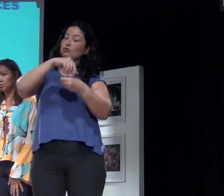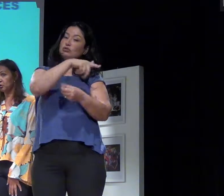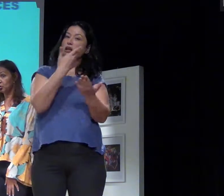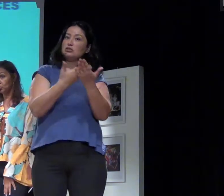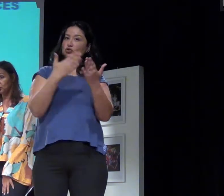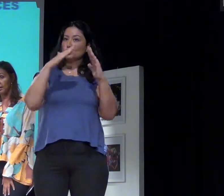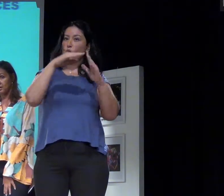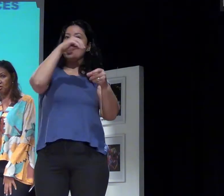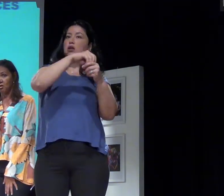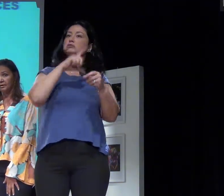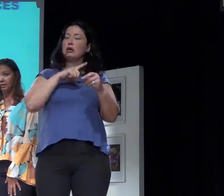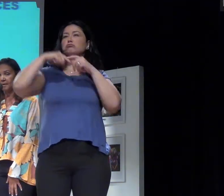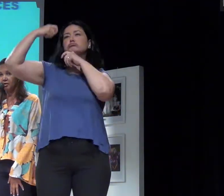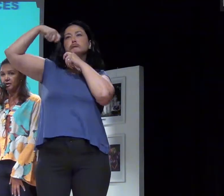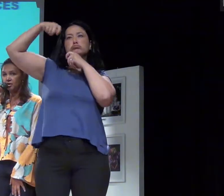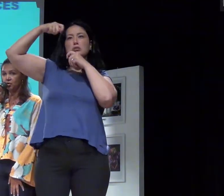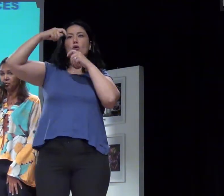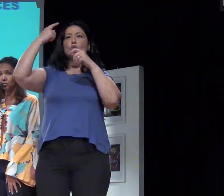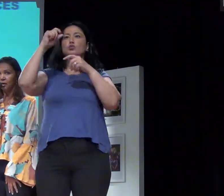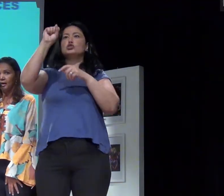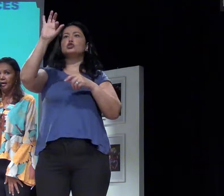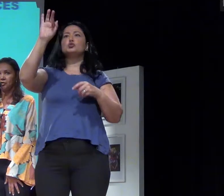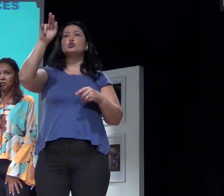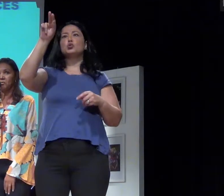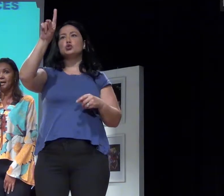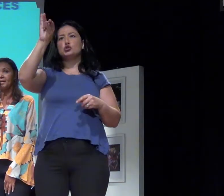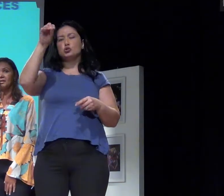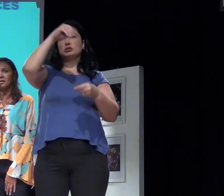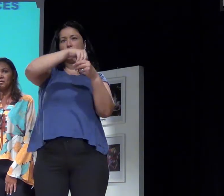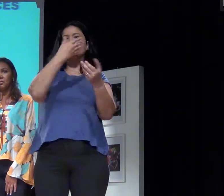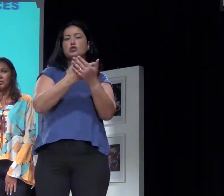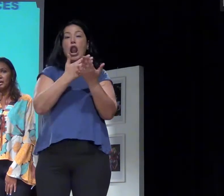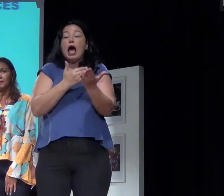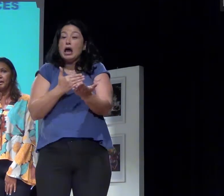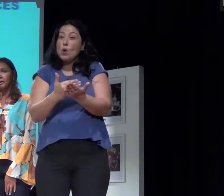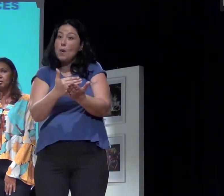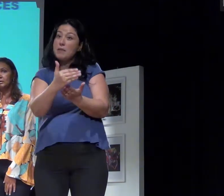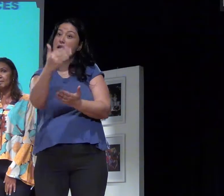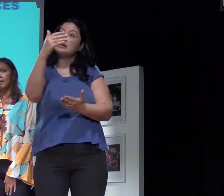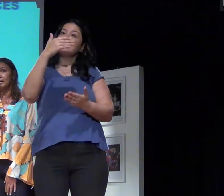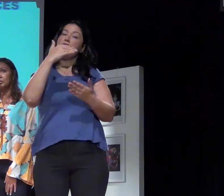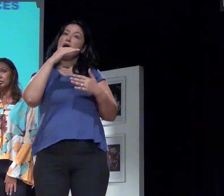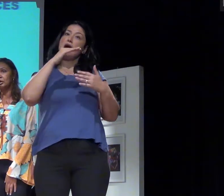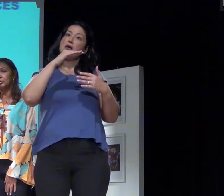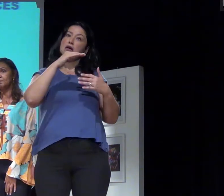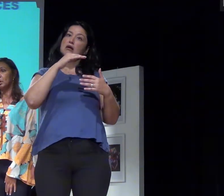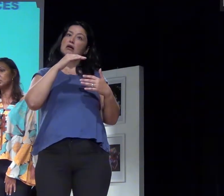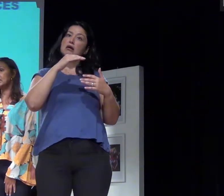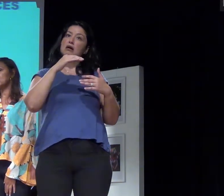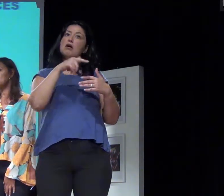nós estamos em estúdio na escola, então, a partir desse estúdio, a gente começa a desenvolver o trabalho